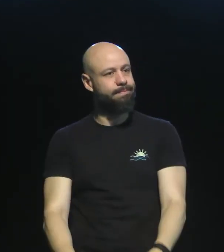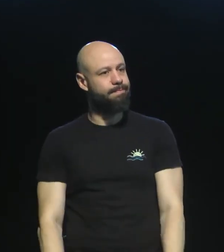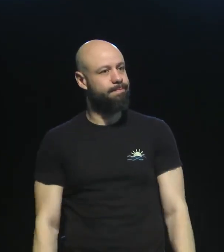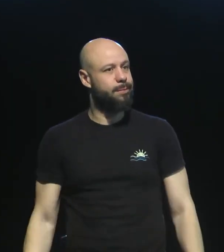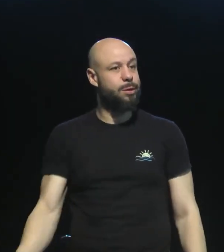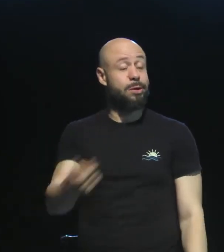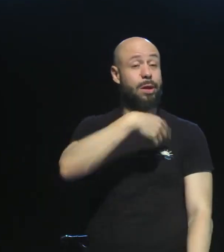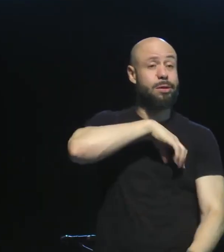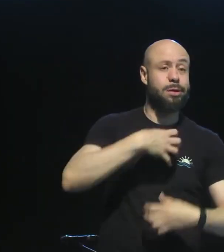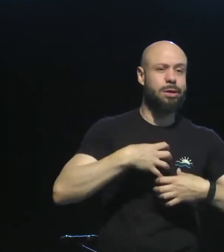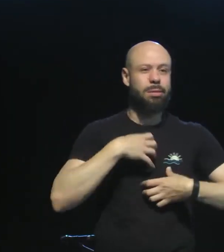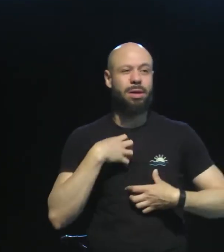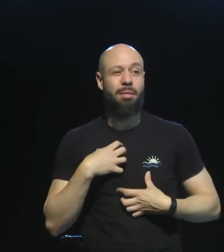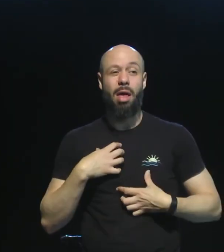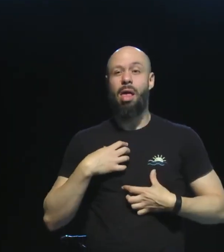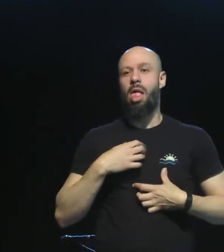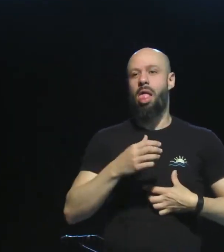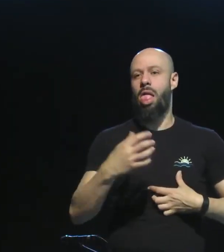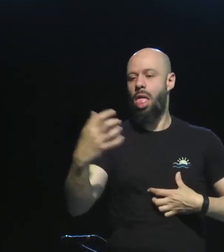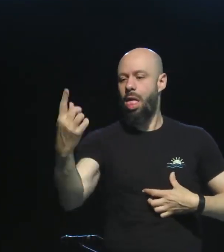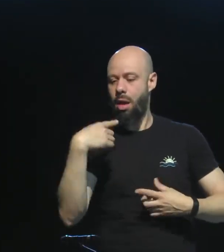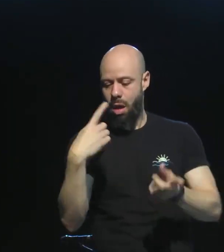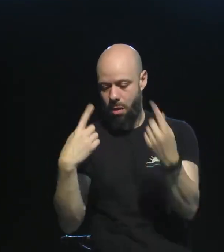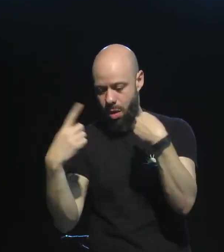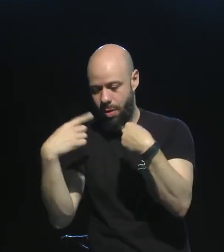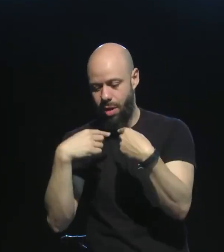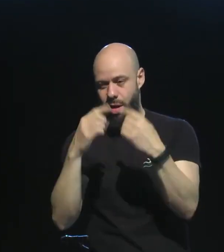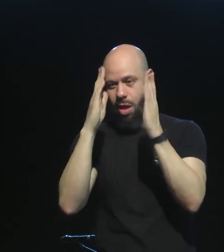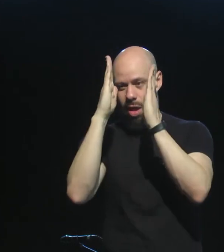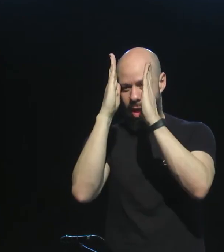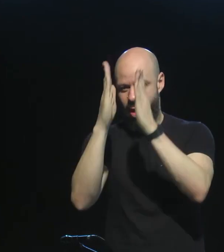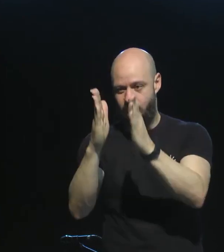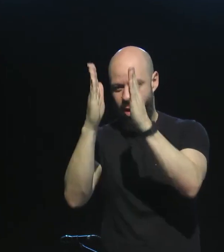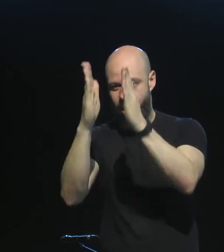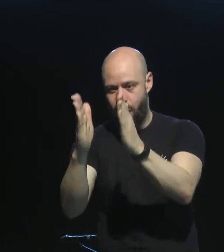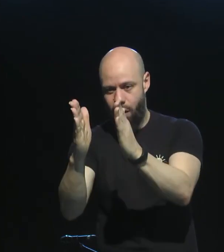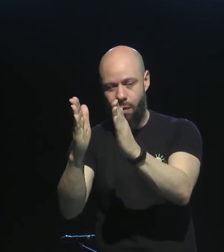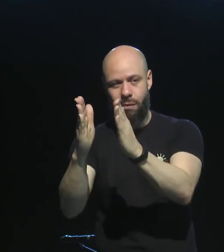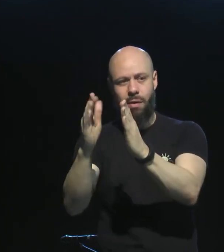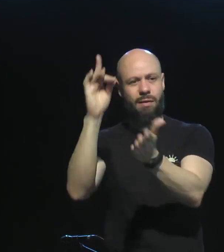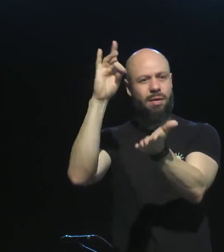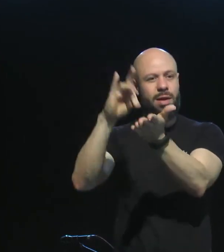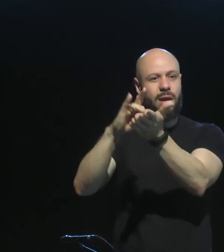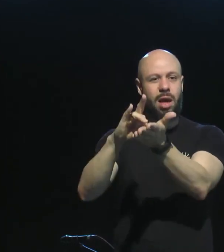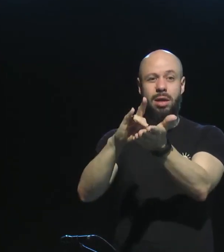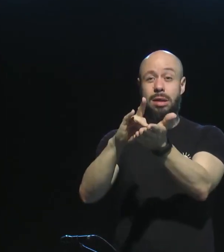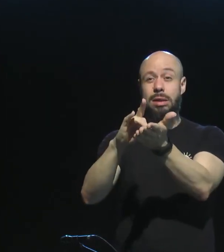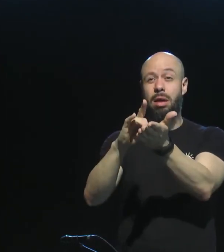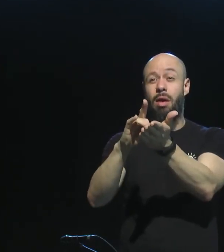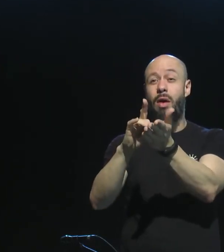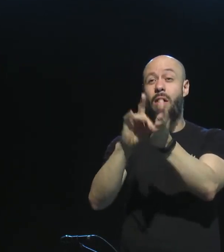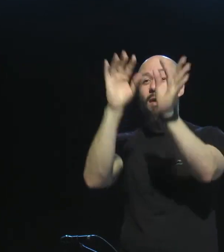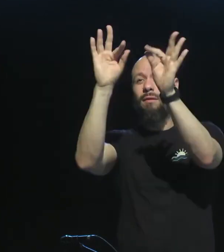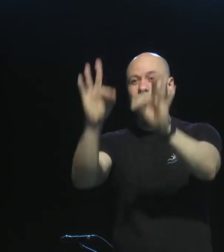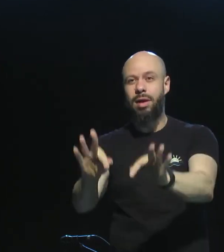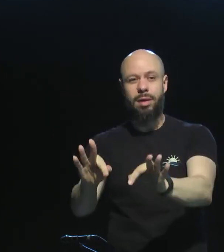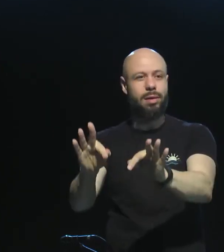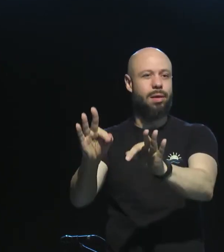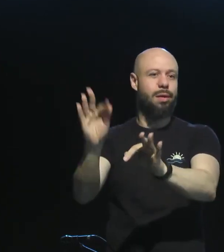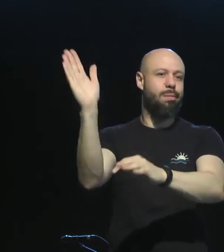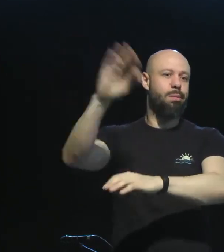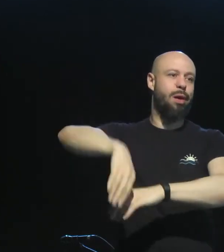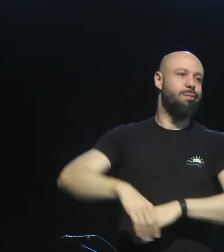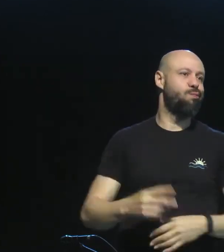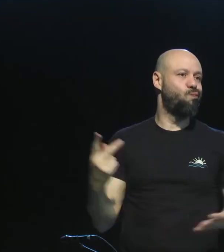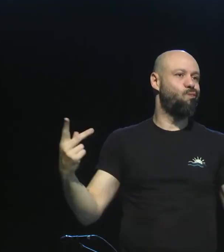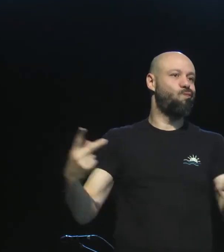sentimentos determinem a nossa verdade, isso acaba mal. Sempre que